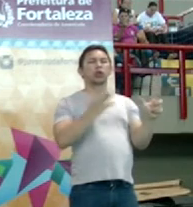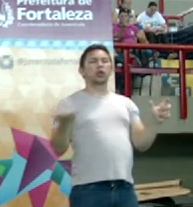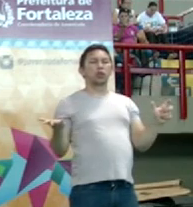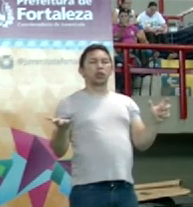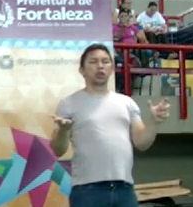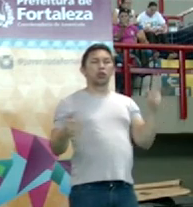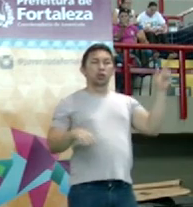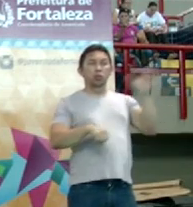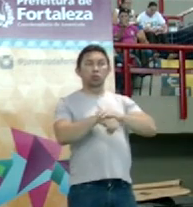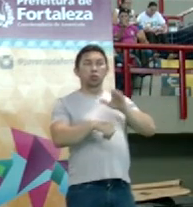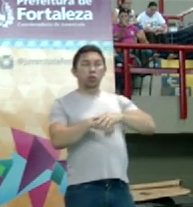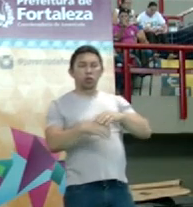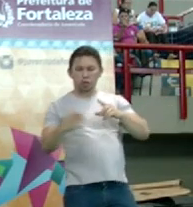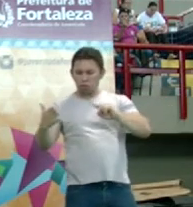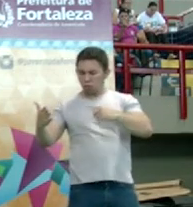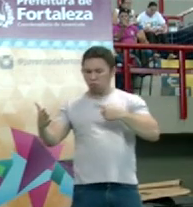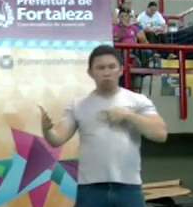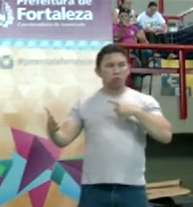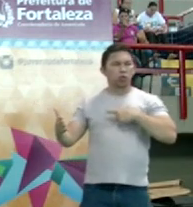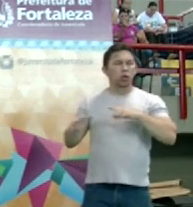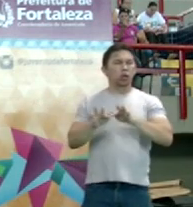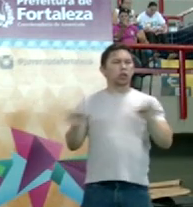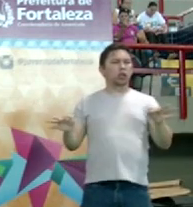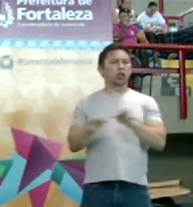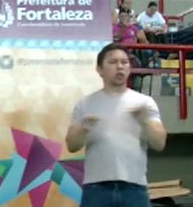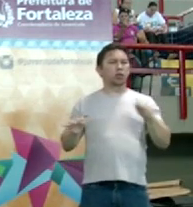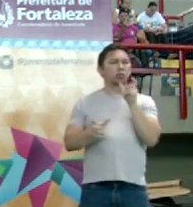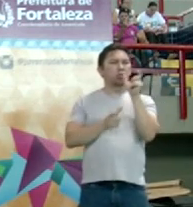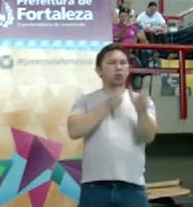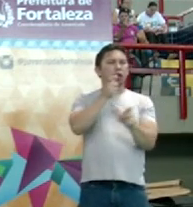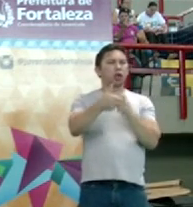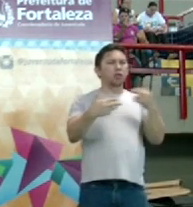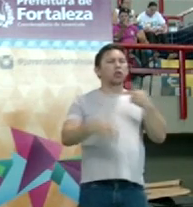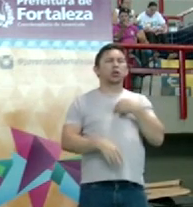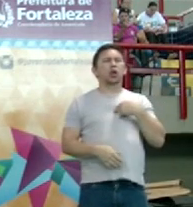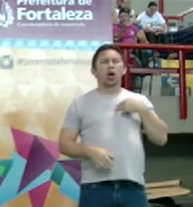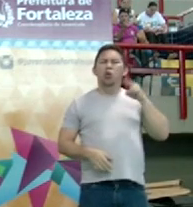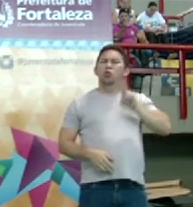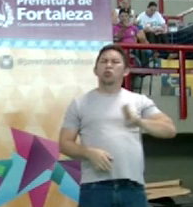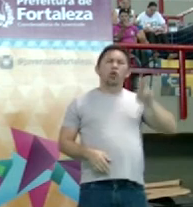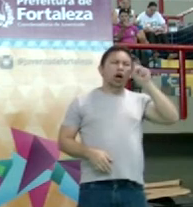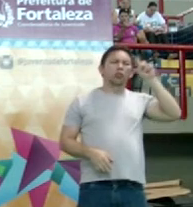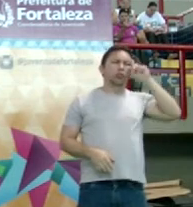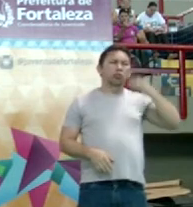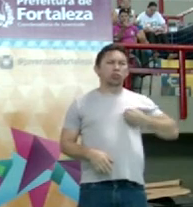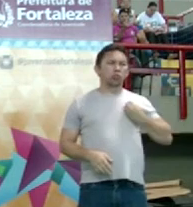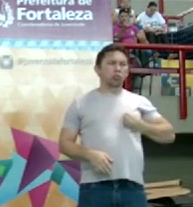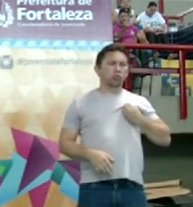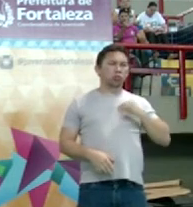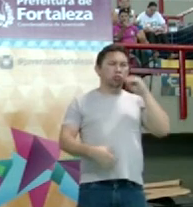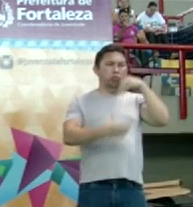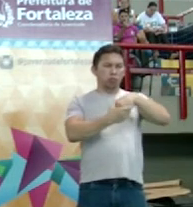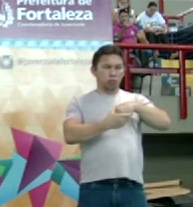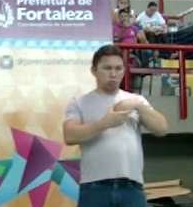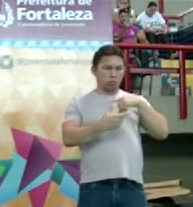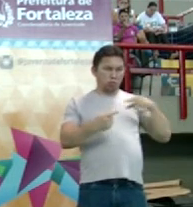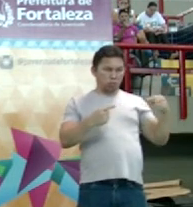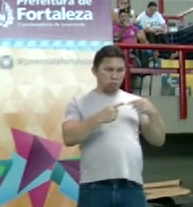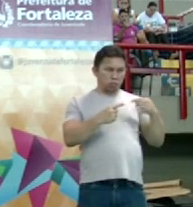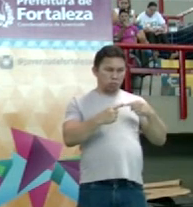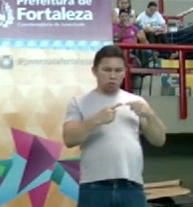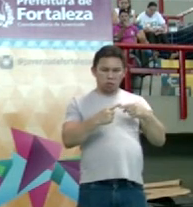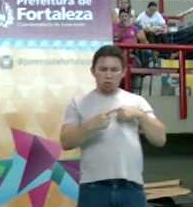Corretor gosta de linguagem simples, coerente e objetiva. Usar citações bíblicas na tese